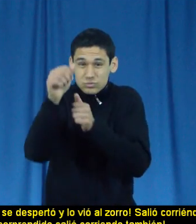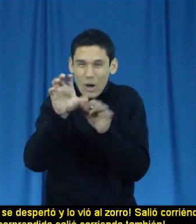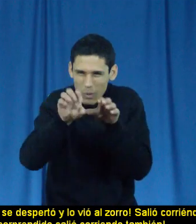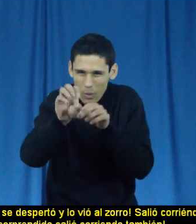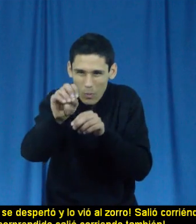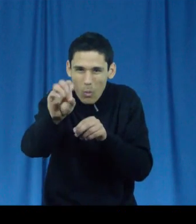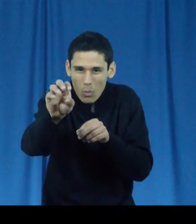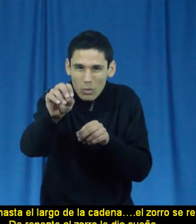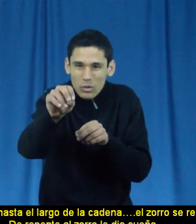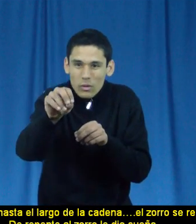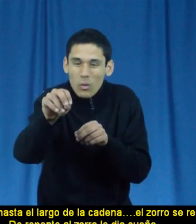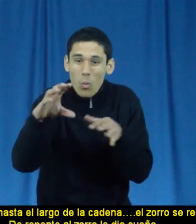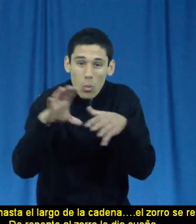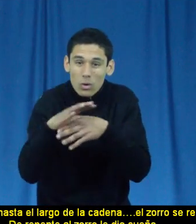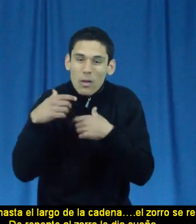corriendo también.